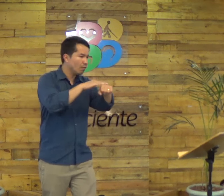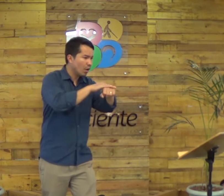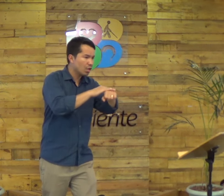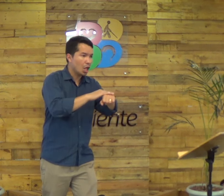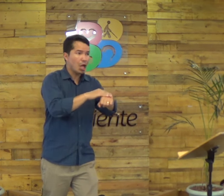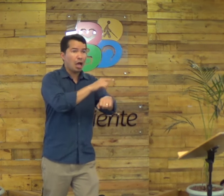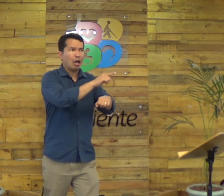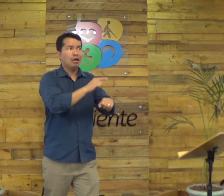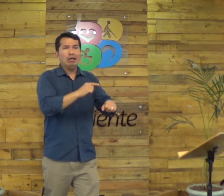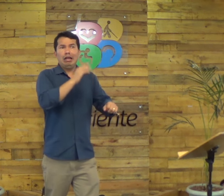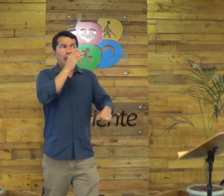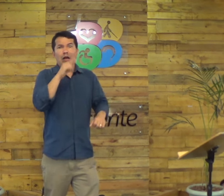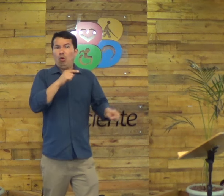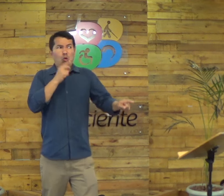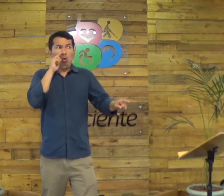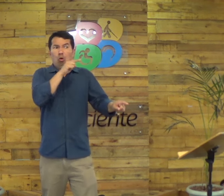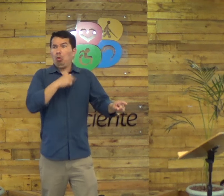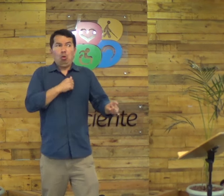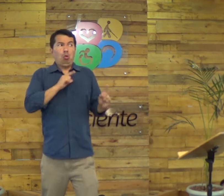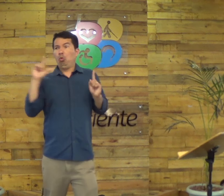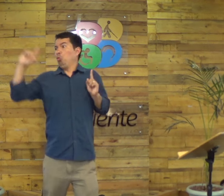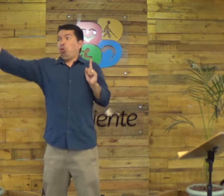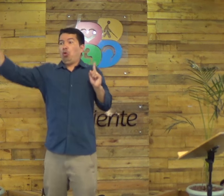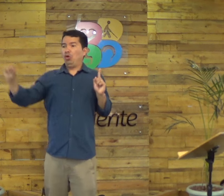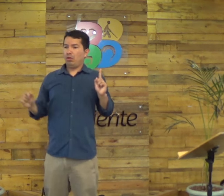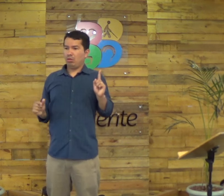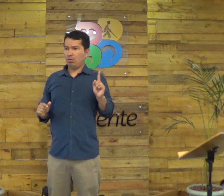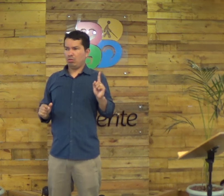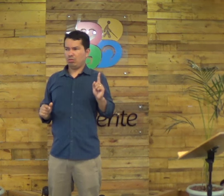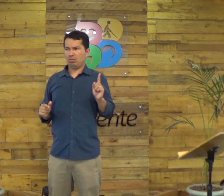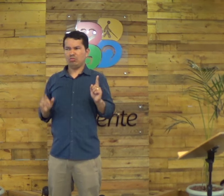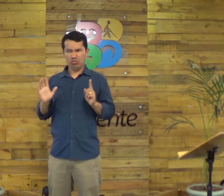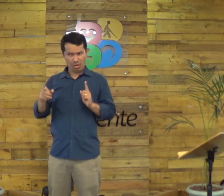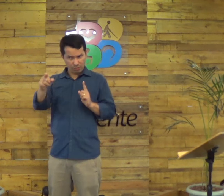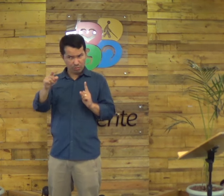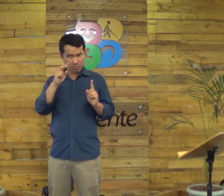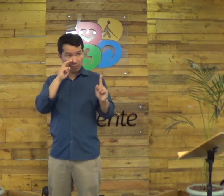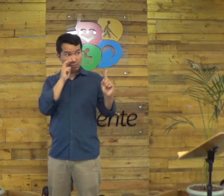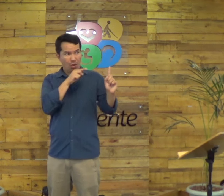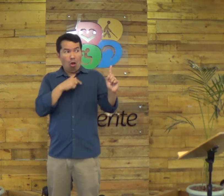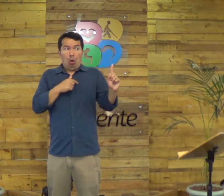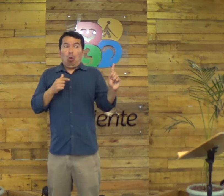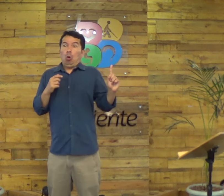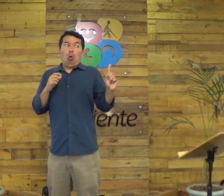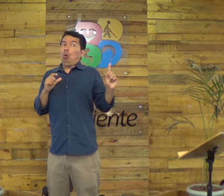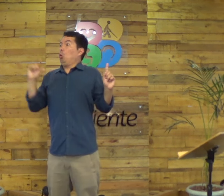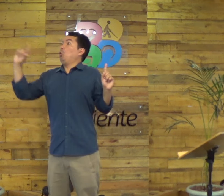tempo para conversar, ah, não, porque, eu não quero, vou embora, quando vem, a pessoa está chegando perto, vai embora,